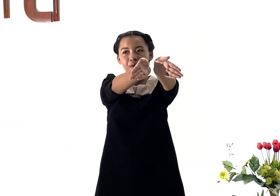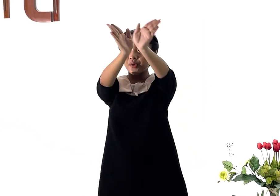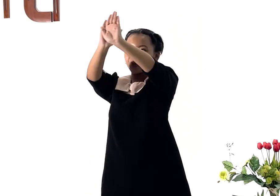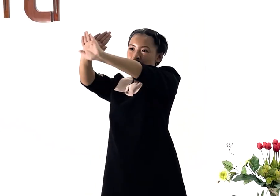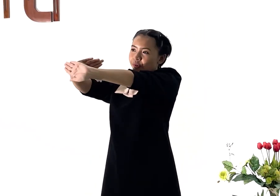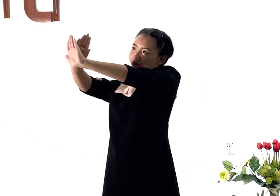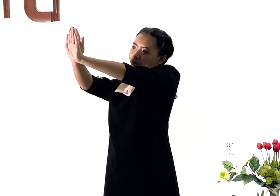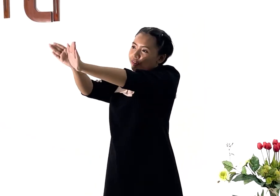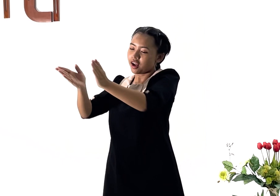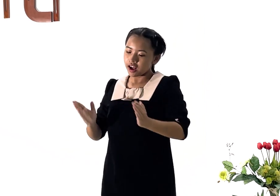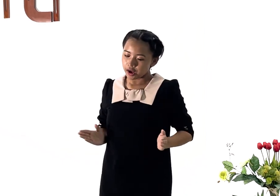말고